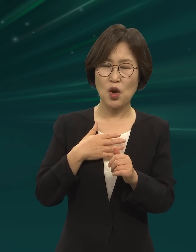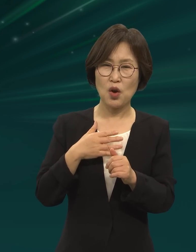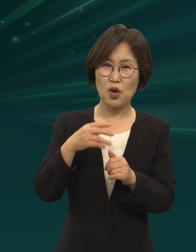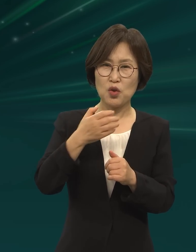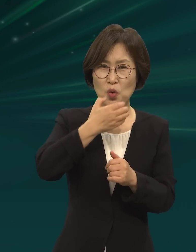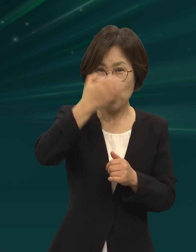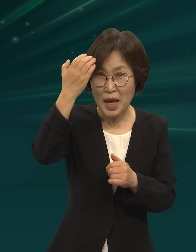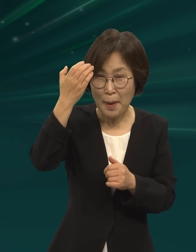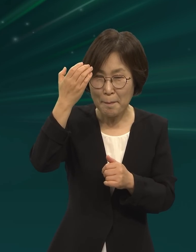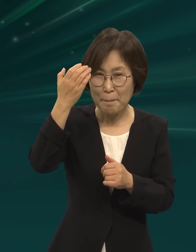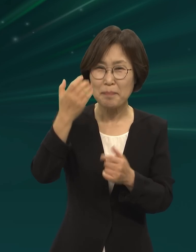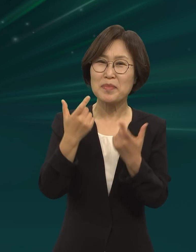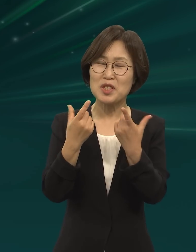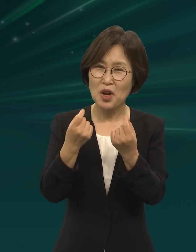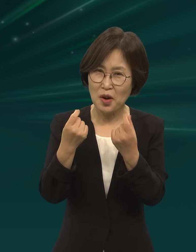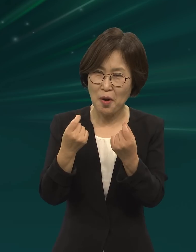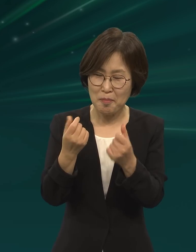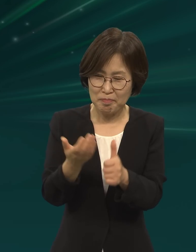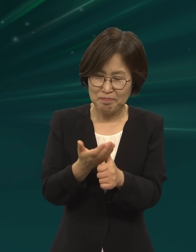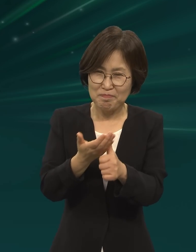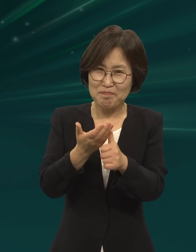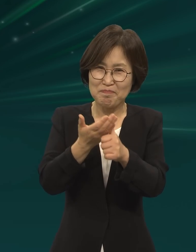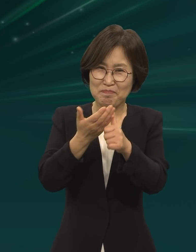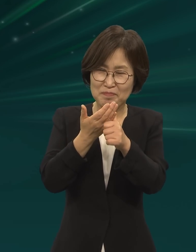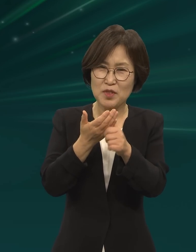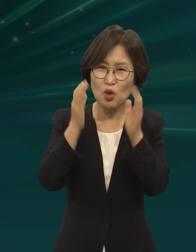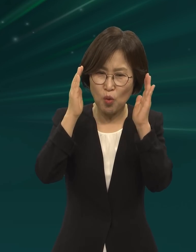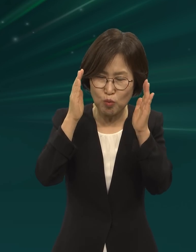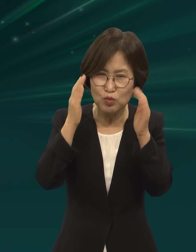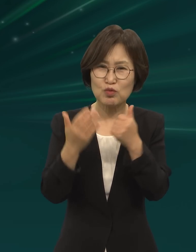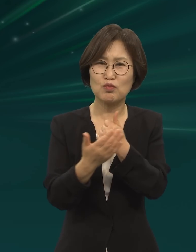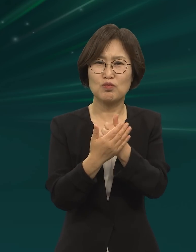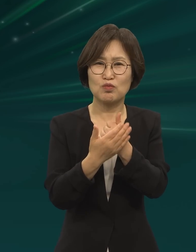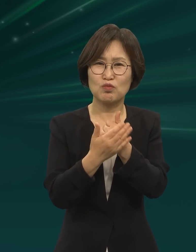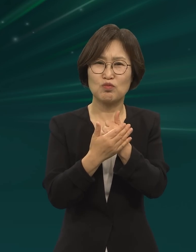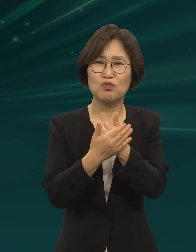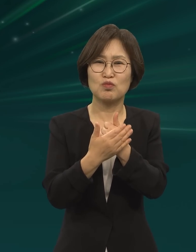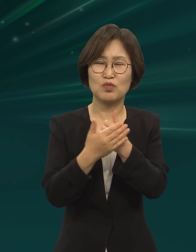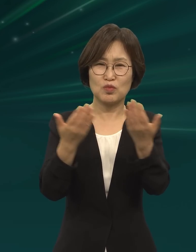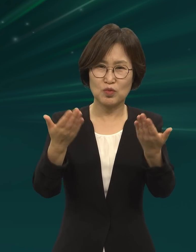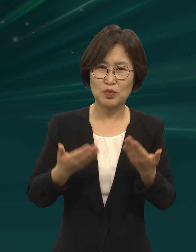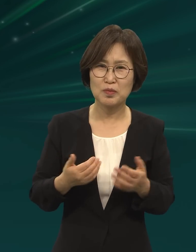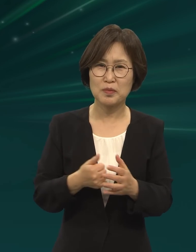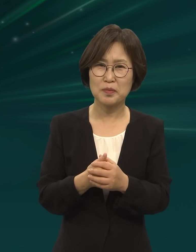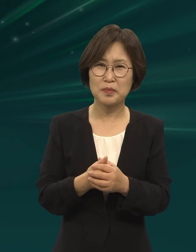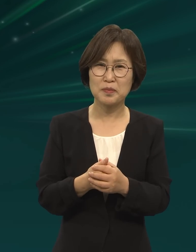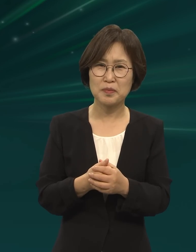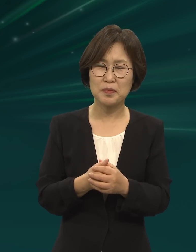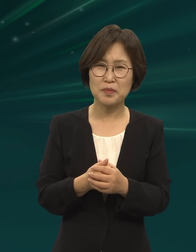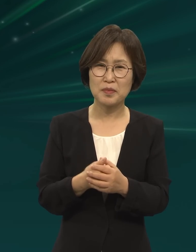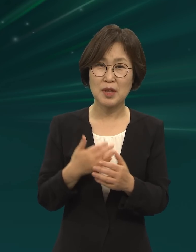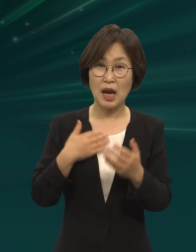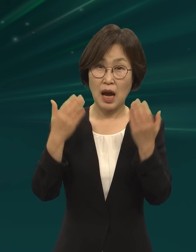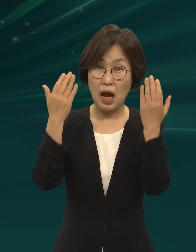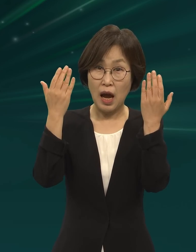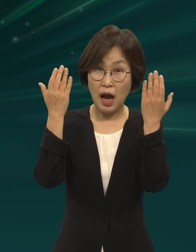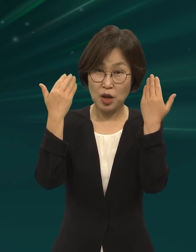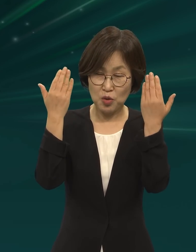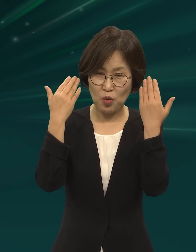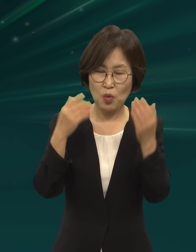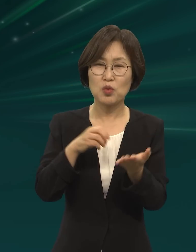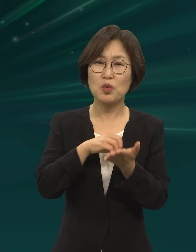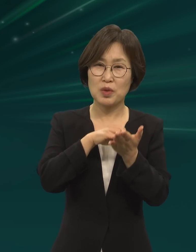있도록 도와를 주셨습니다. 그래서 이제 그 통해서 제가 지나가면서 많이 성경에